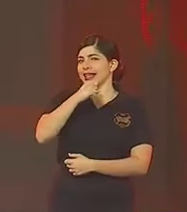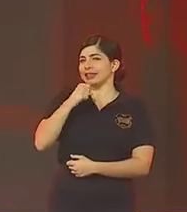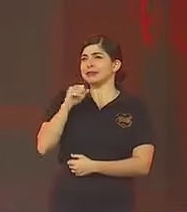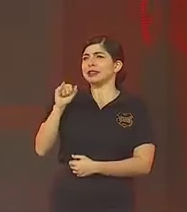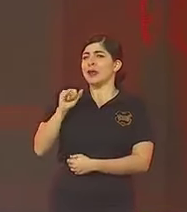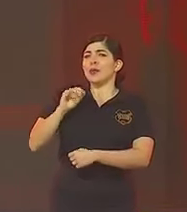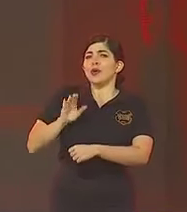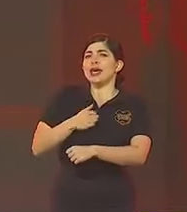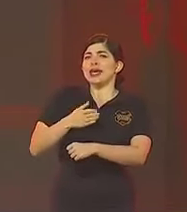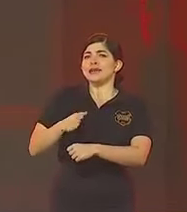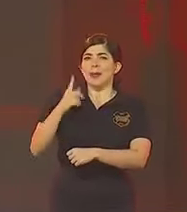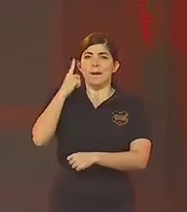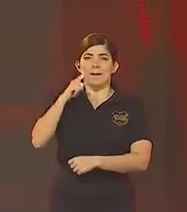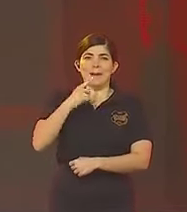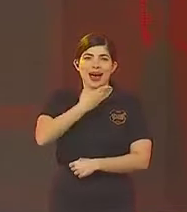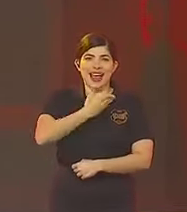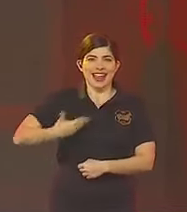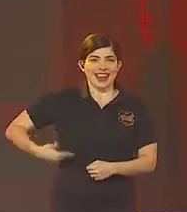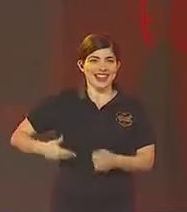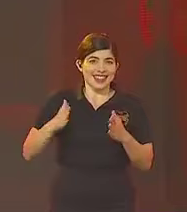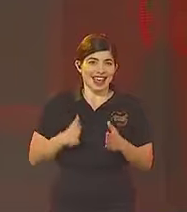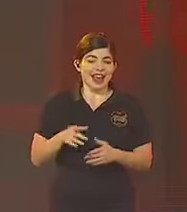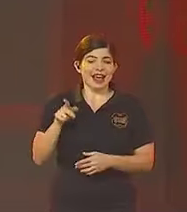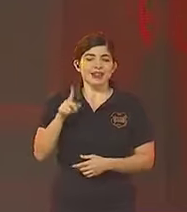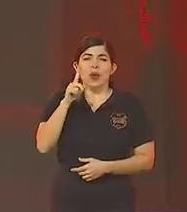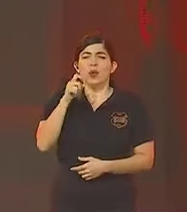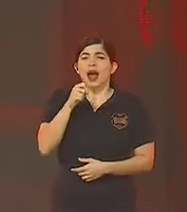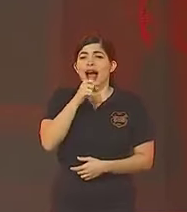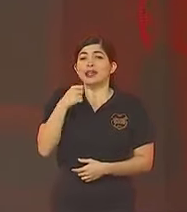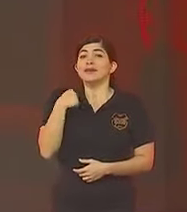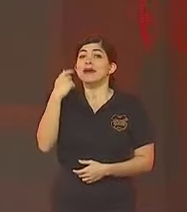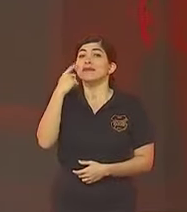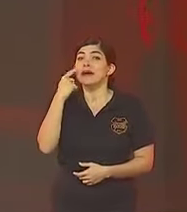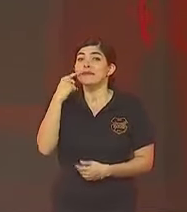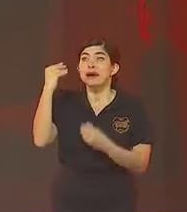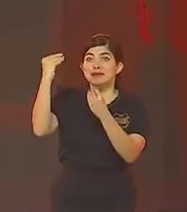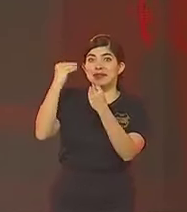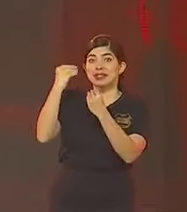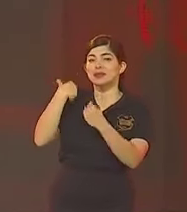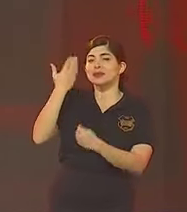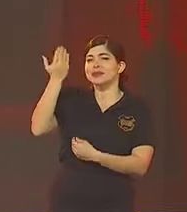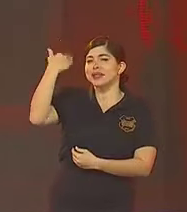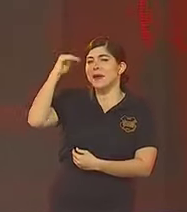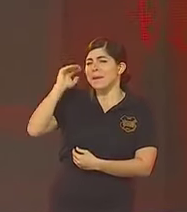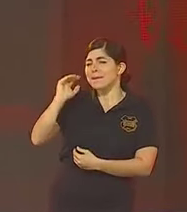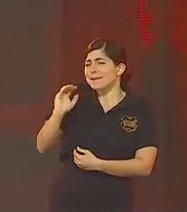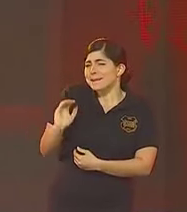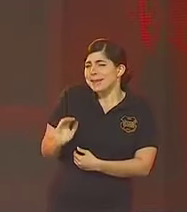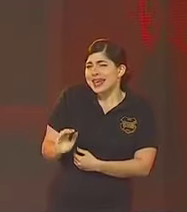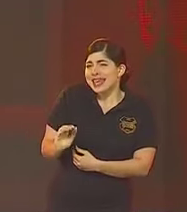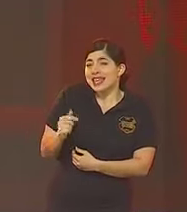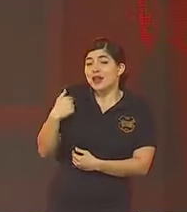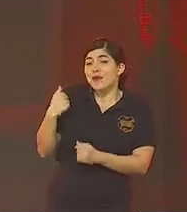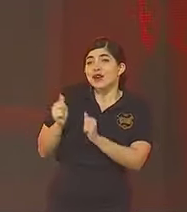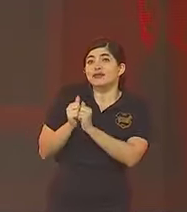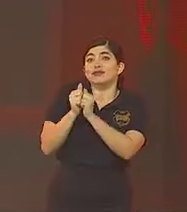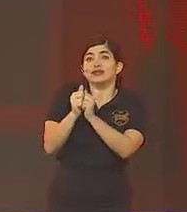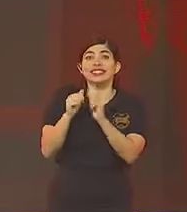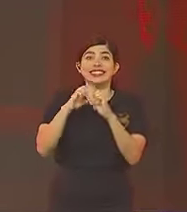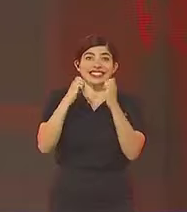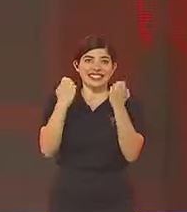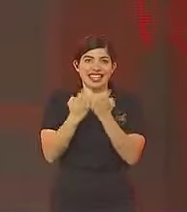un himno para los heredianos, que por cierto es una canción que me enseñó mi papá de pequeñita, desde muy pequeña, cuando me llevaba al